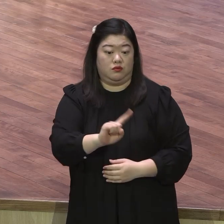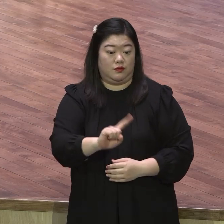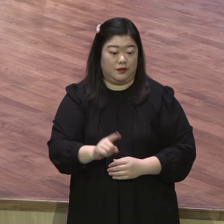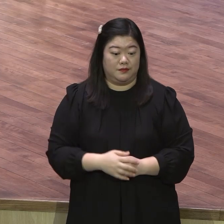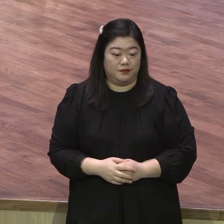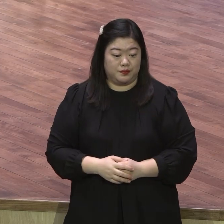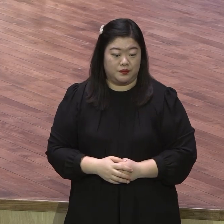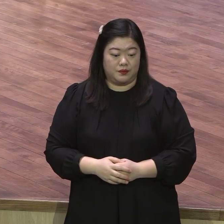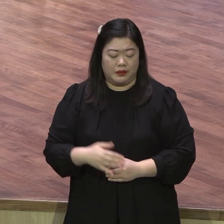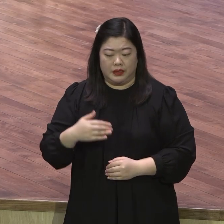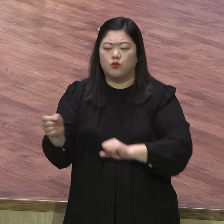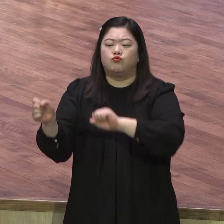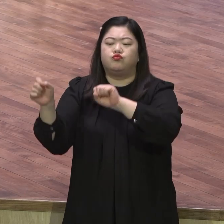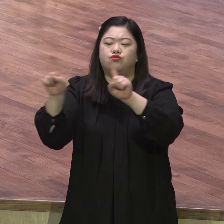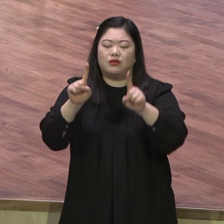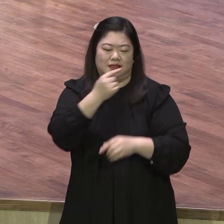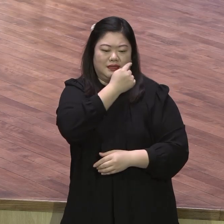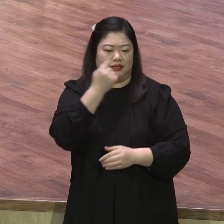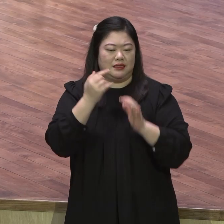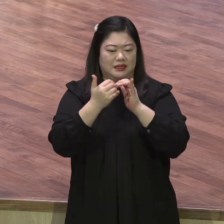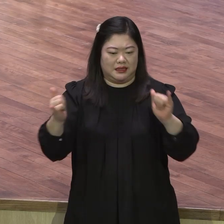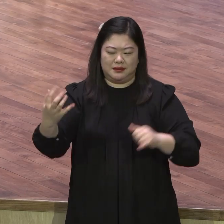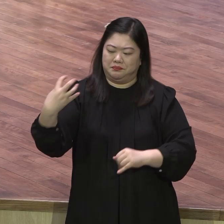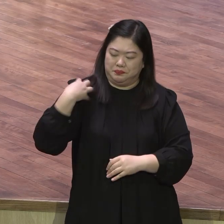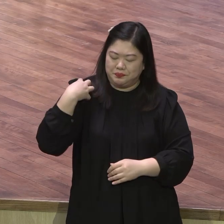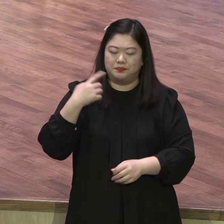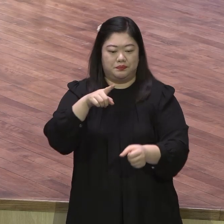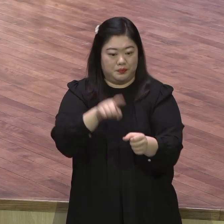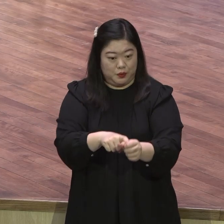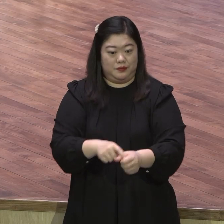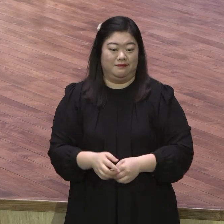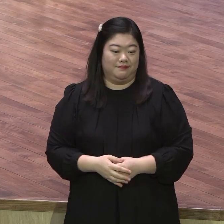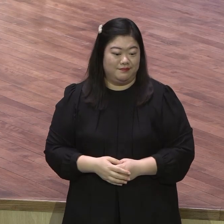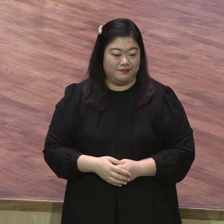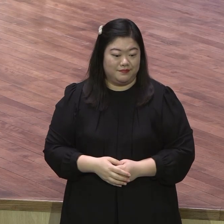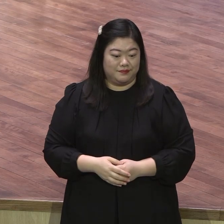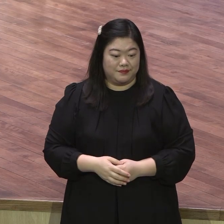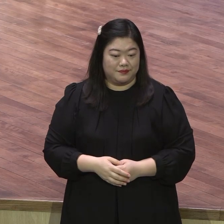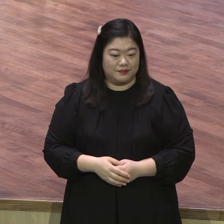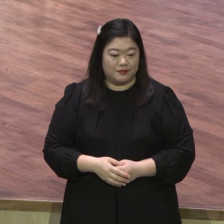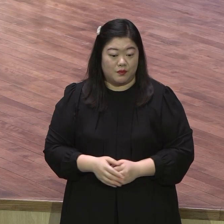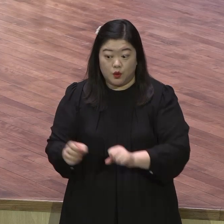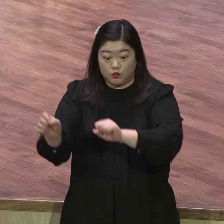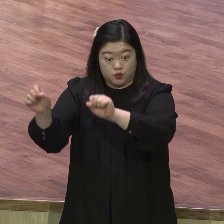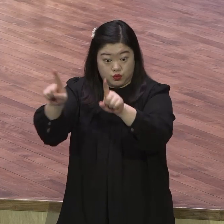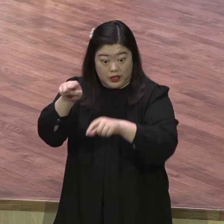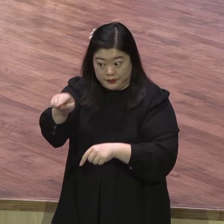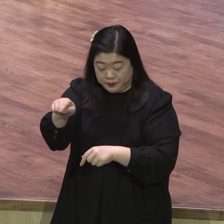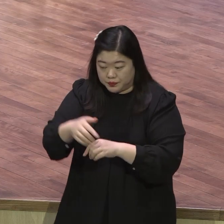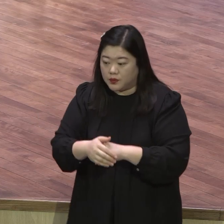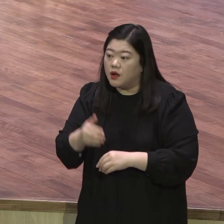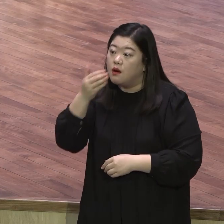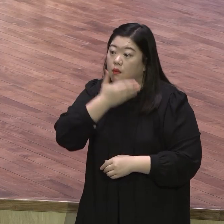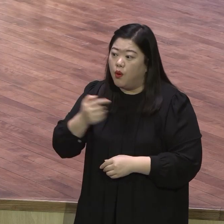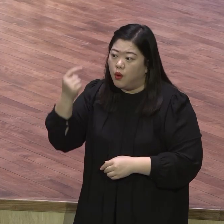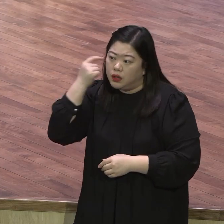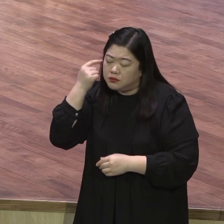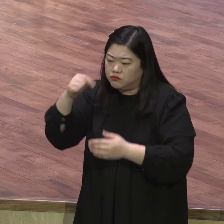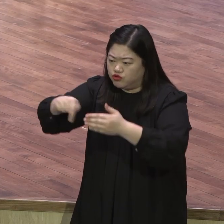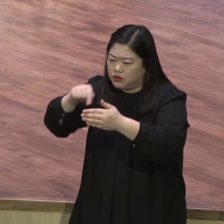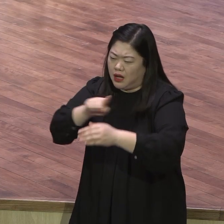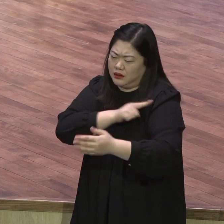부활에 증인되기 위해서 이게 기독교예요. 부활은요 복음이 복음되기에는 핵심이